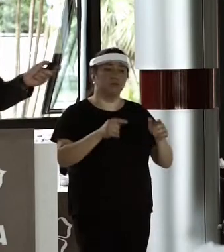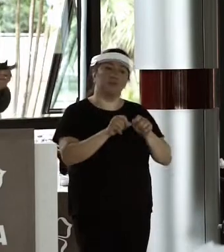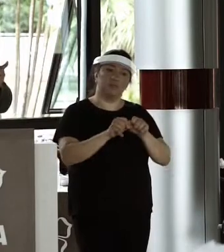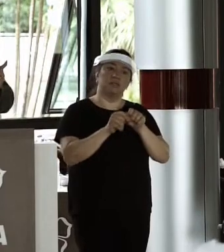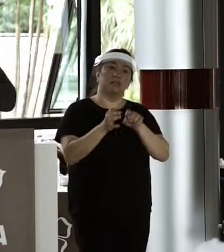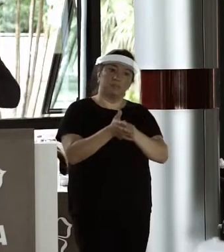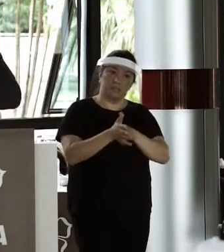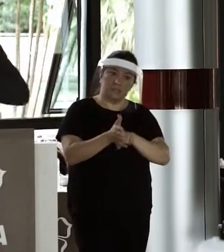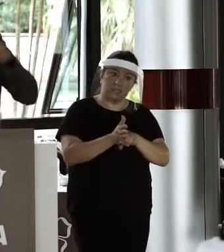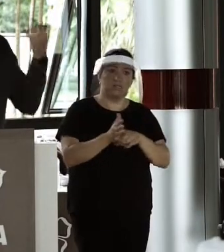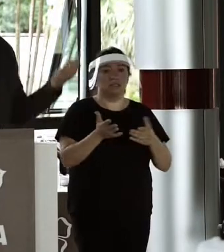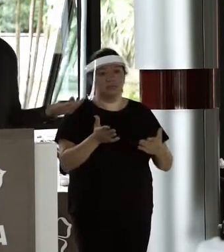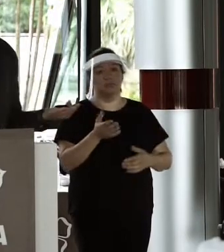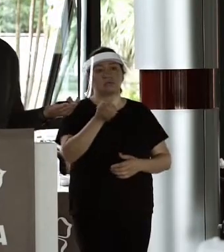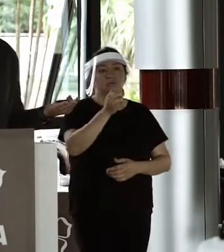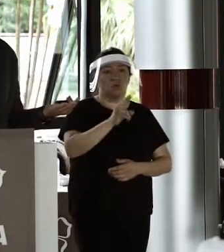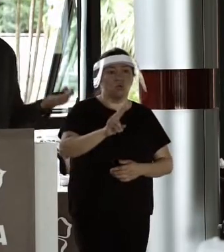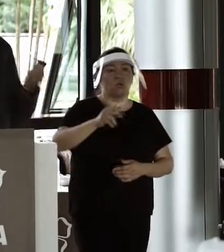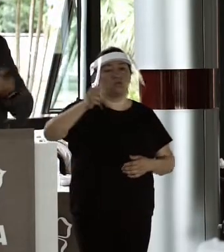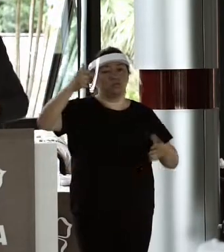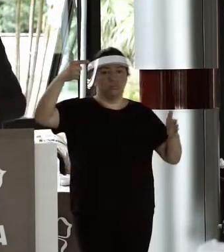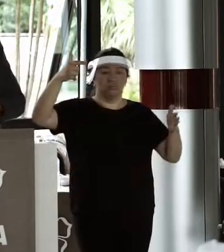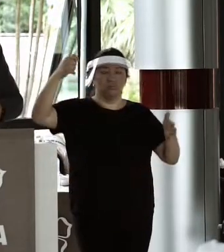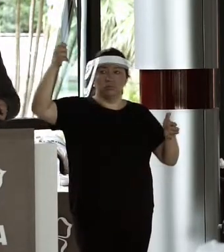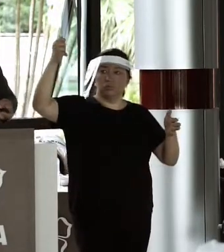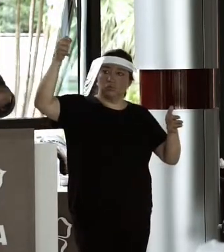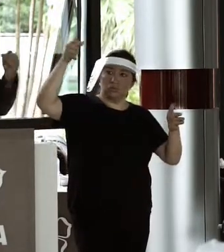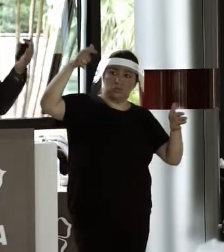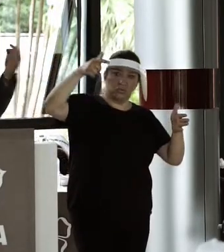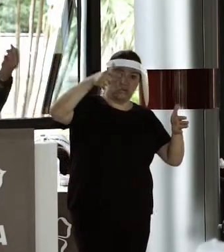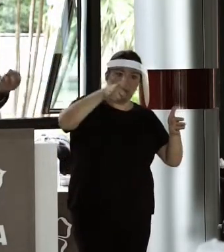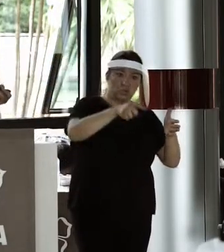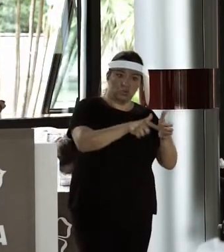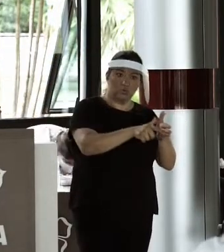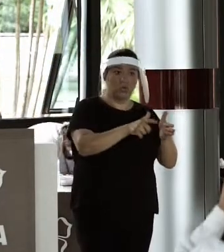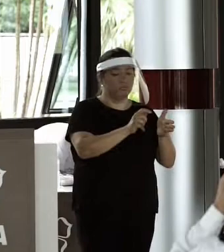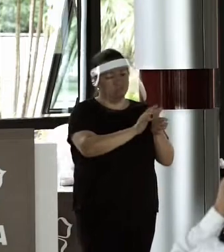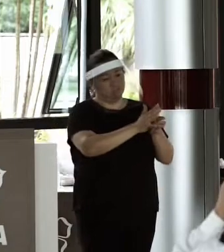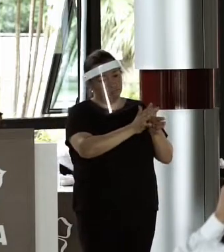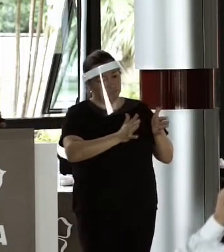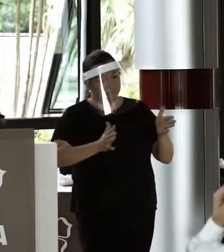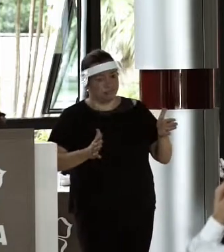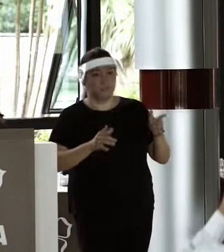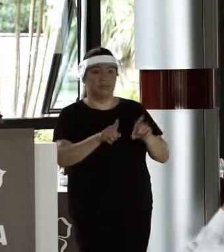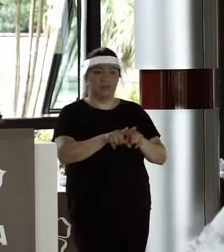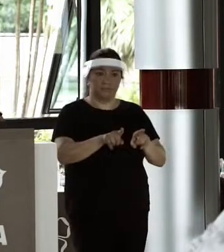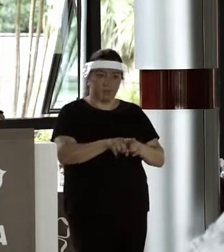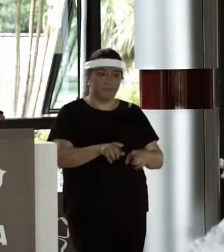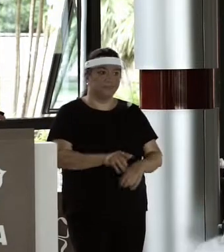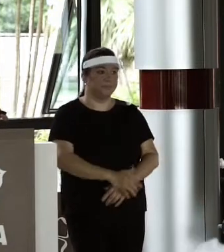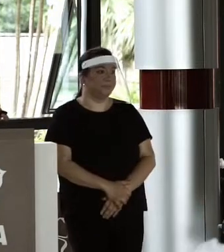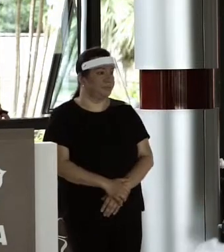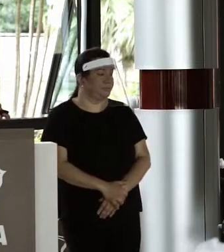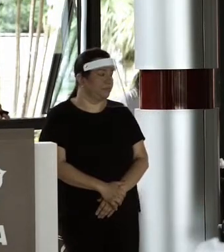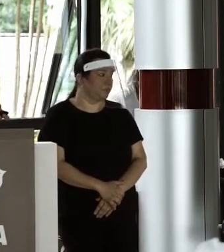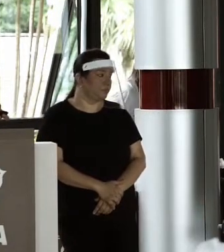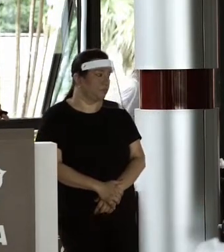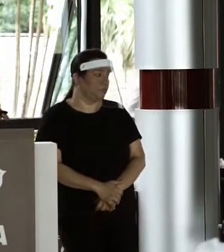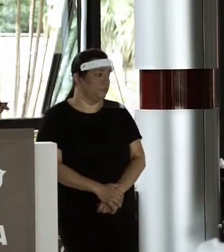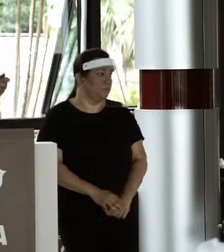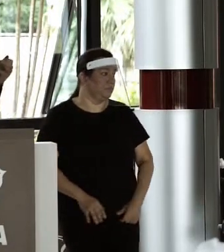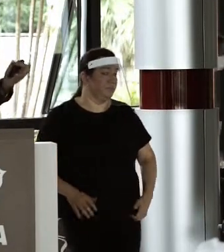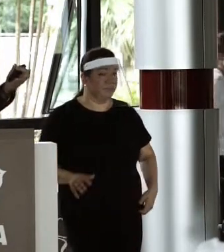gente divide a termografia qualitativa e a quantitativa, a gente tem que entender algumas coisas importantes. Então, a